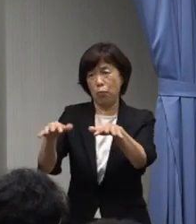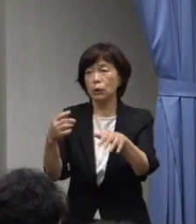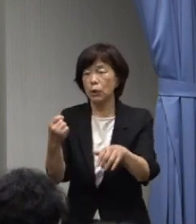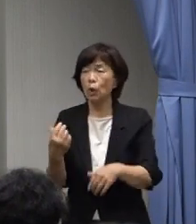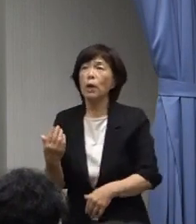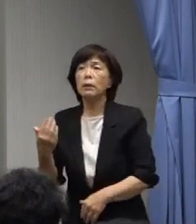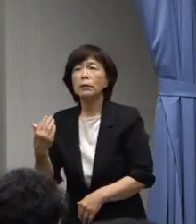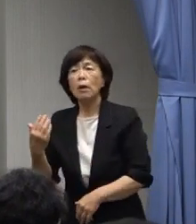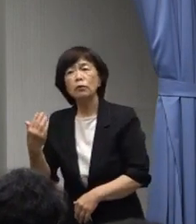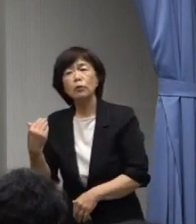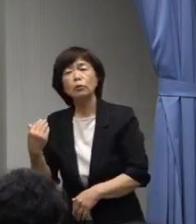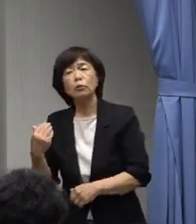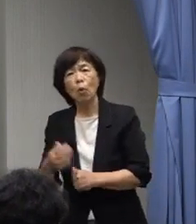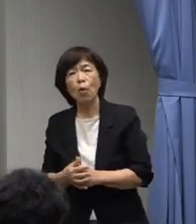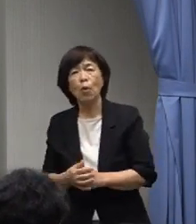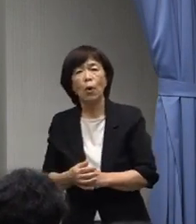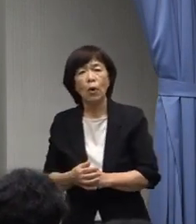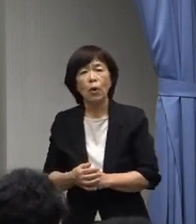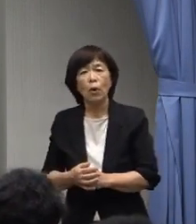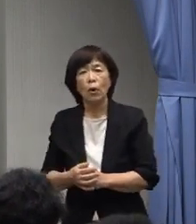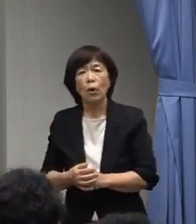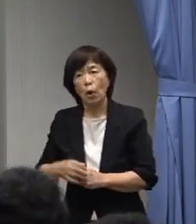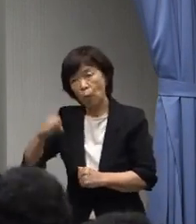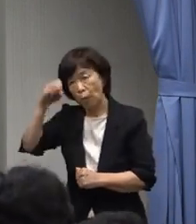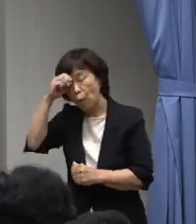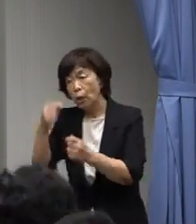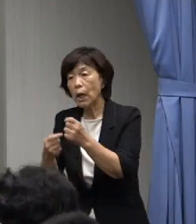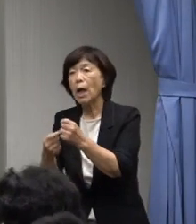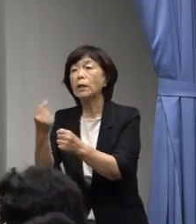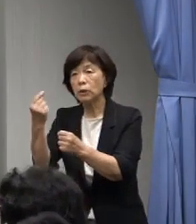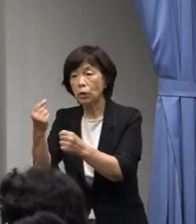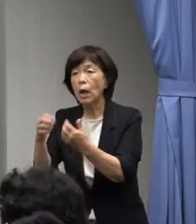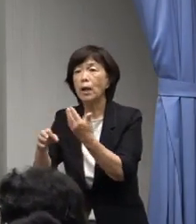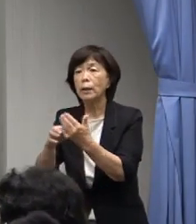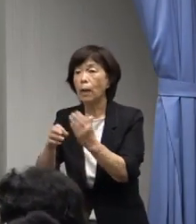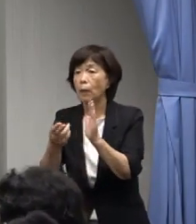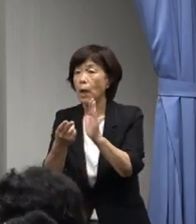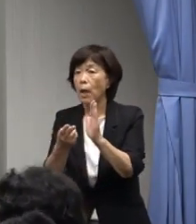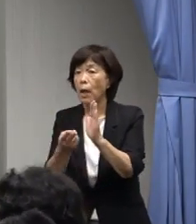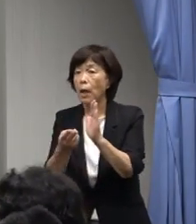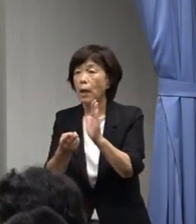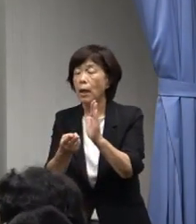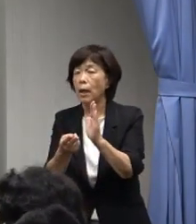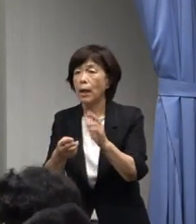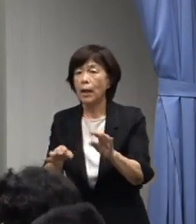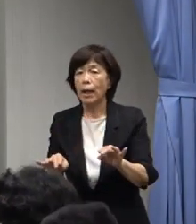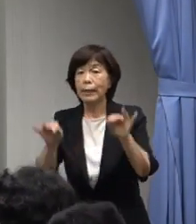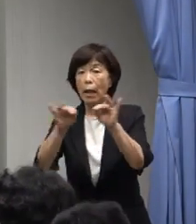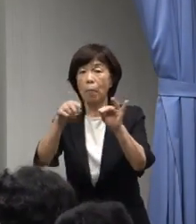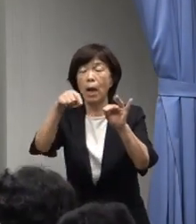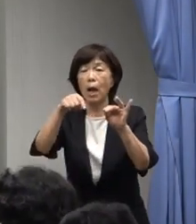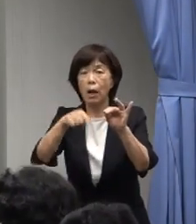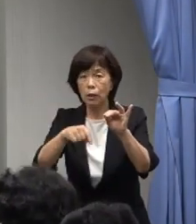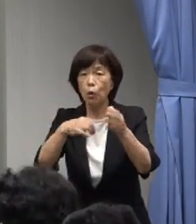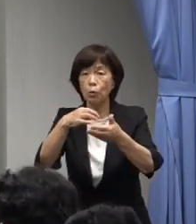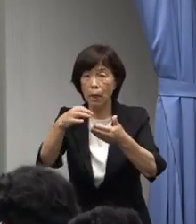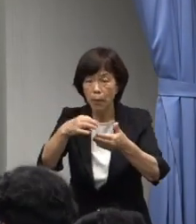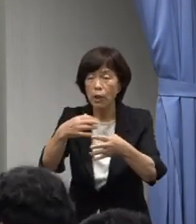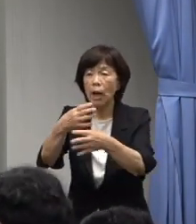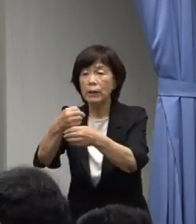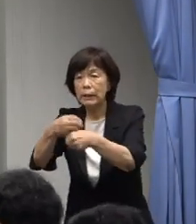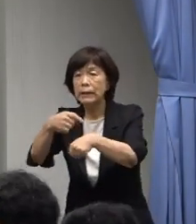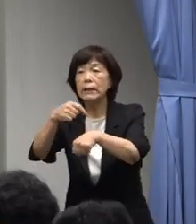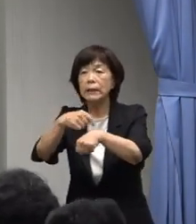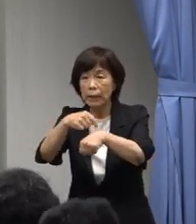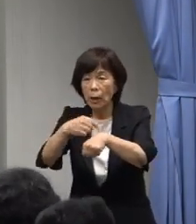ですね、発症した女性がデパートで見られた時間があったものについて二次場所等も